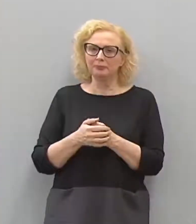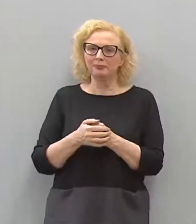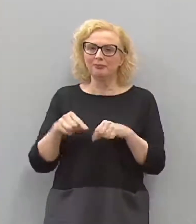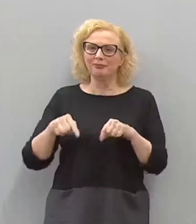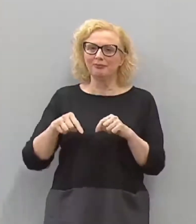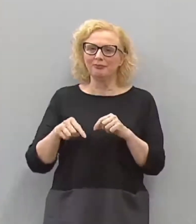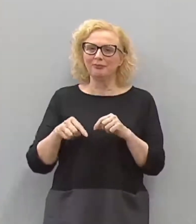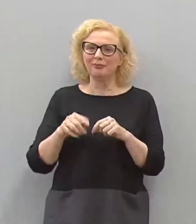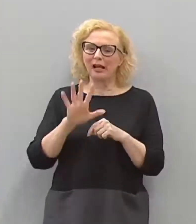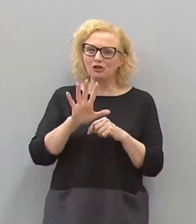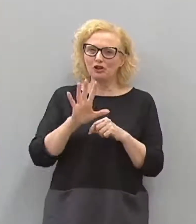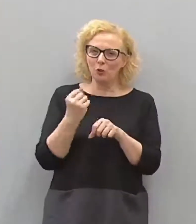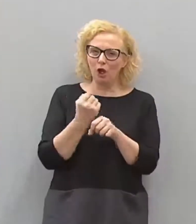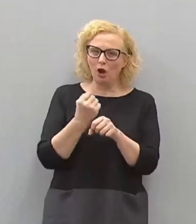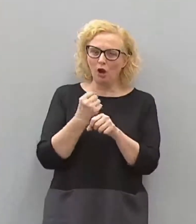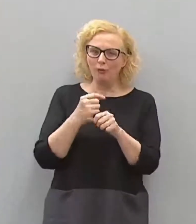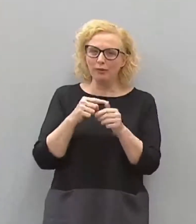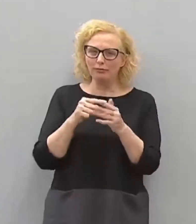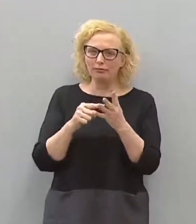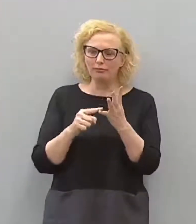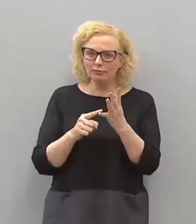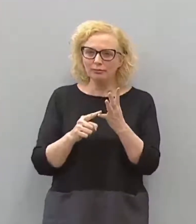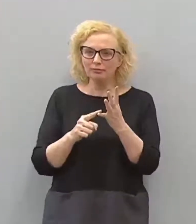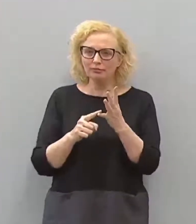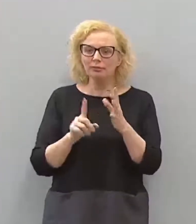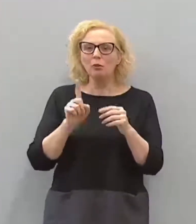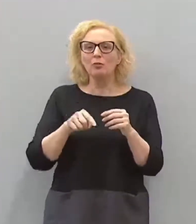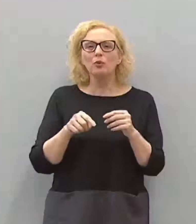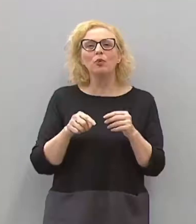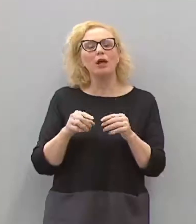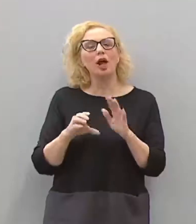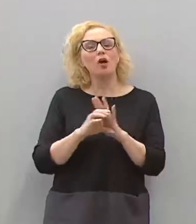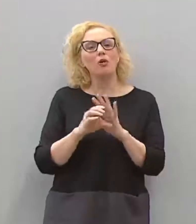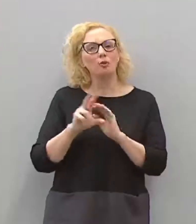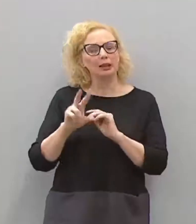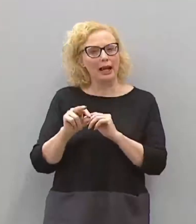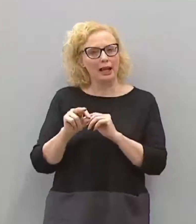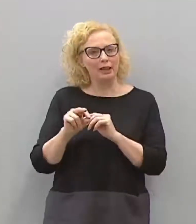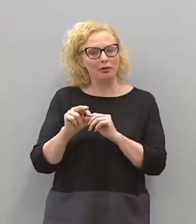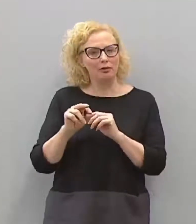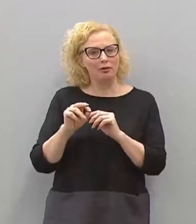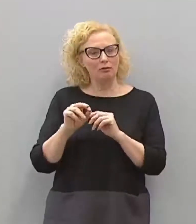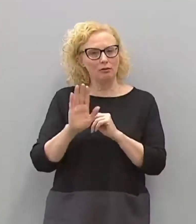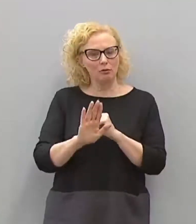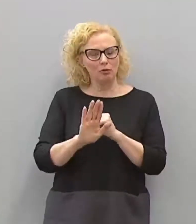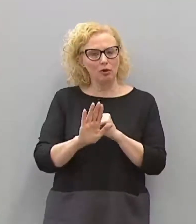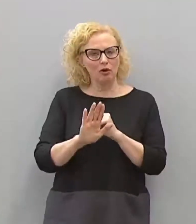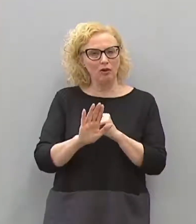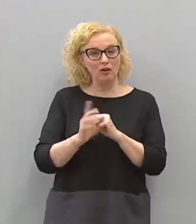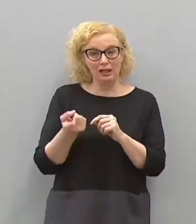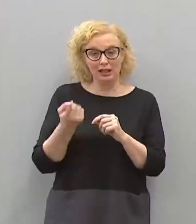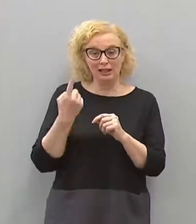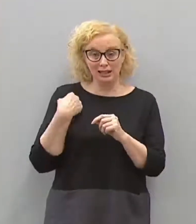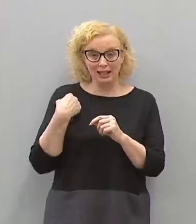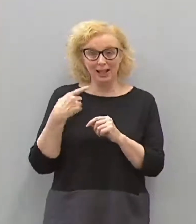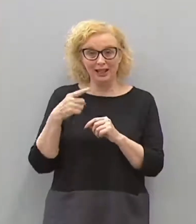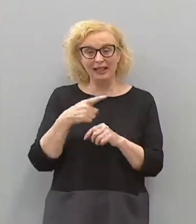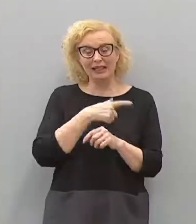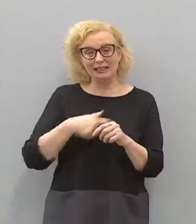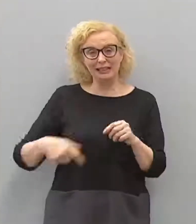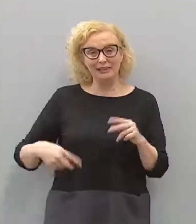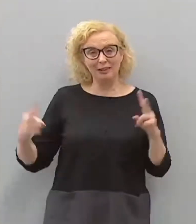cinque opere ce ne sono alcune che riguardano il comune di trento con cui c'è stato un incontro ieri tra le il sindaco i